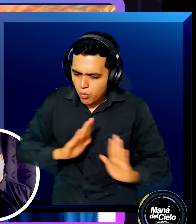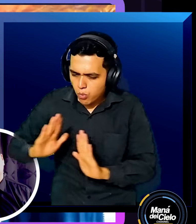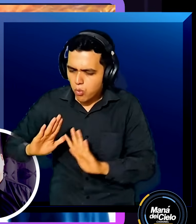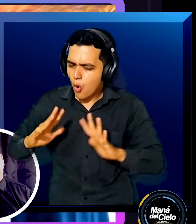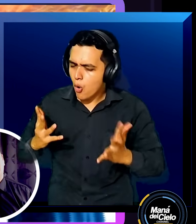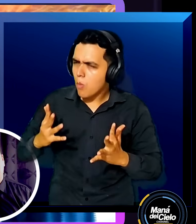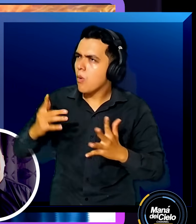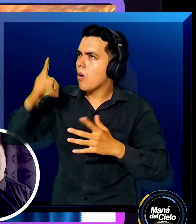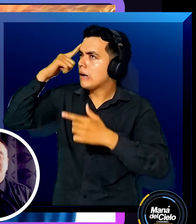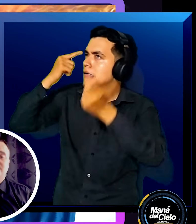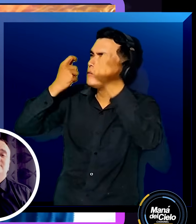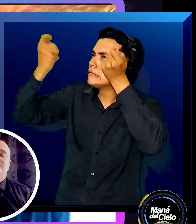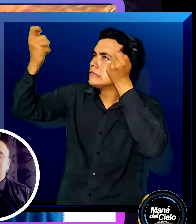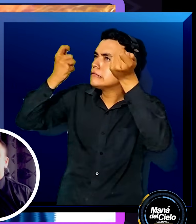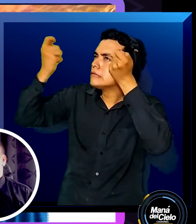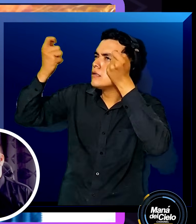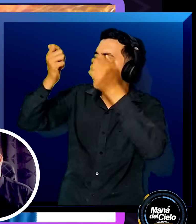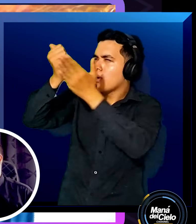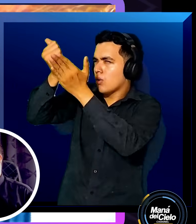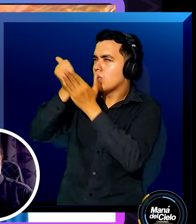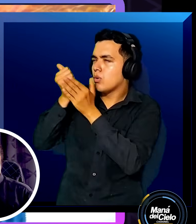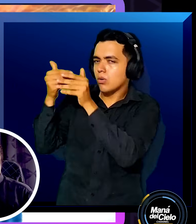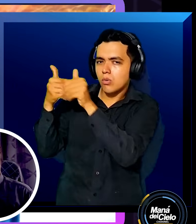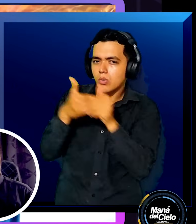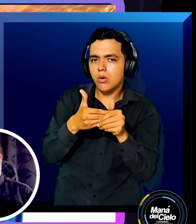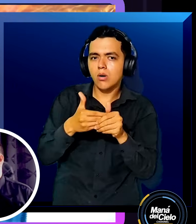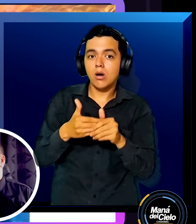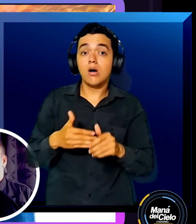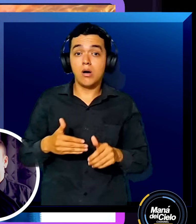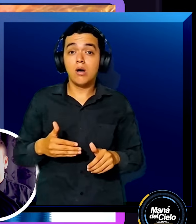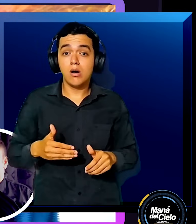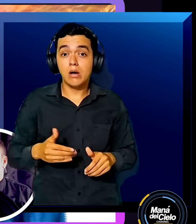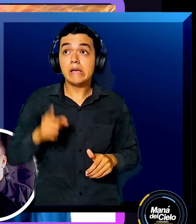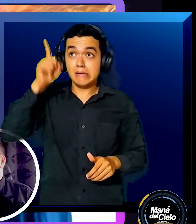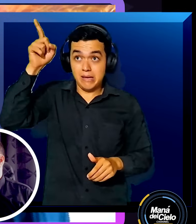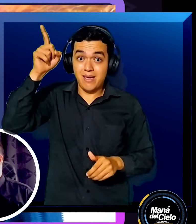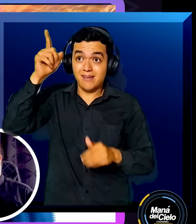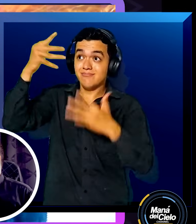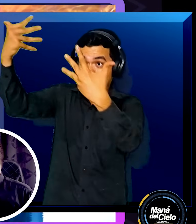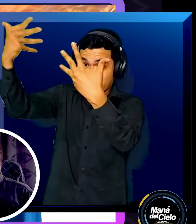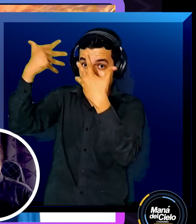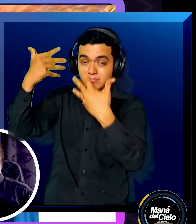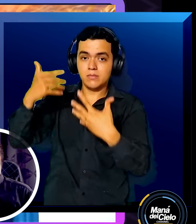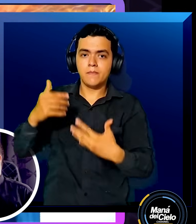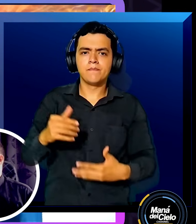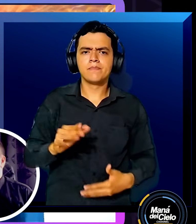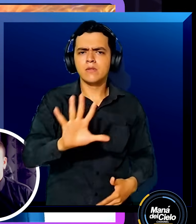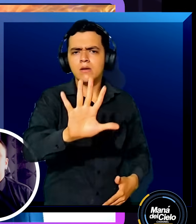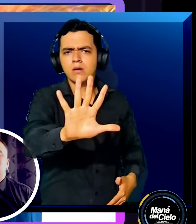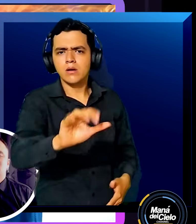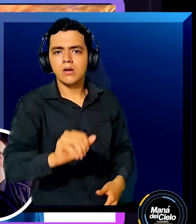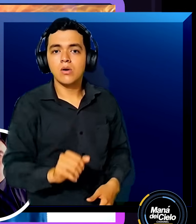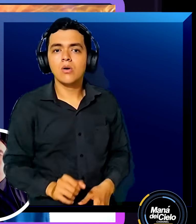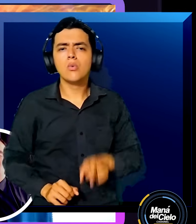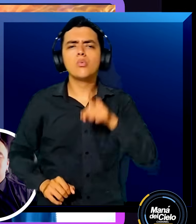falta aprender a rogar. Estamos durmiendo demasiado. Estamos muy